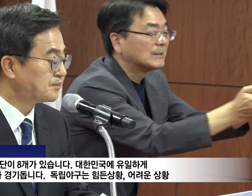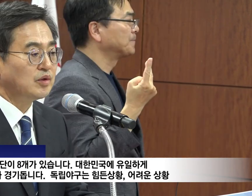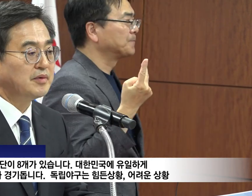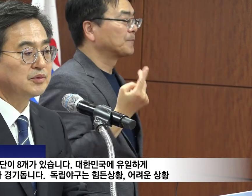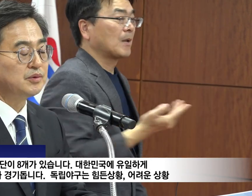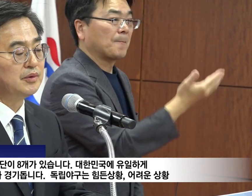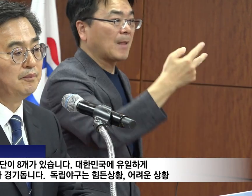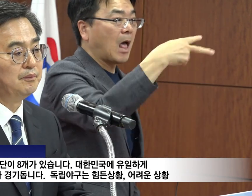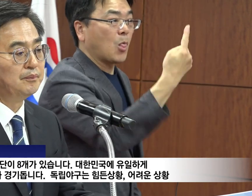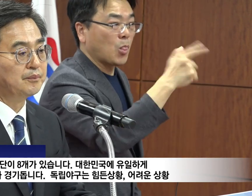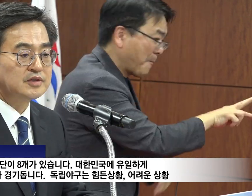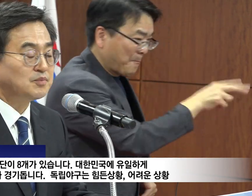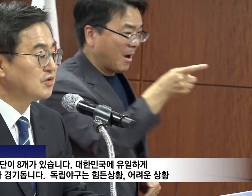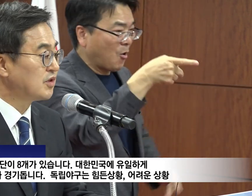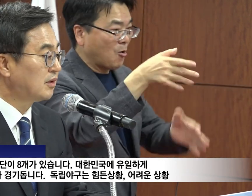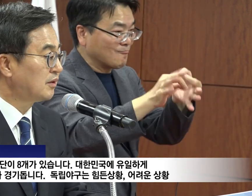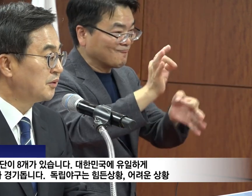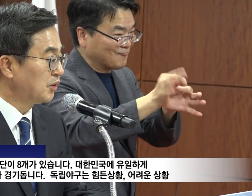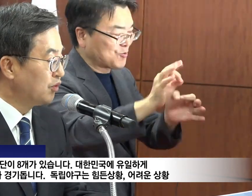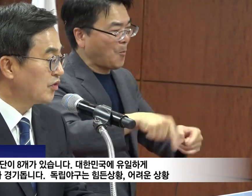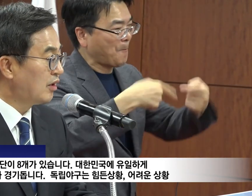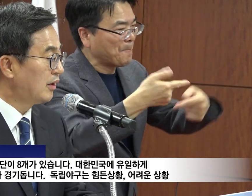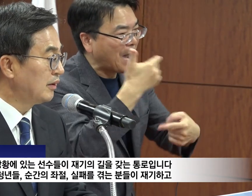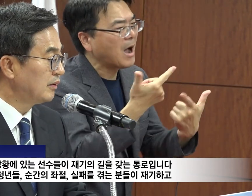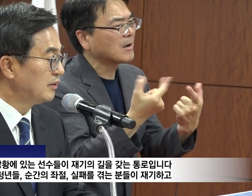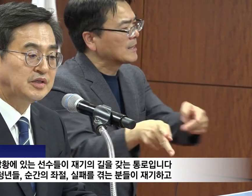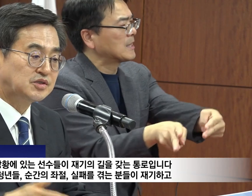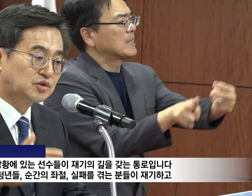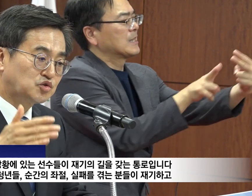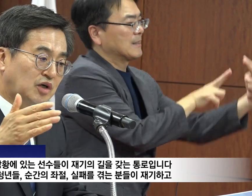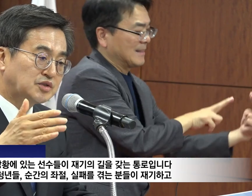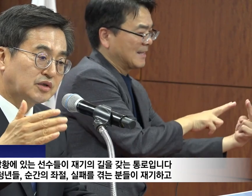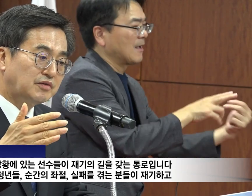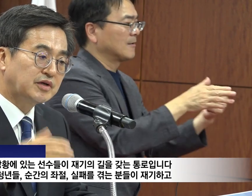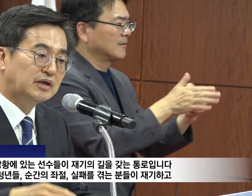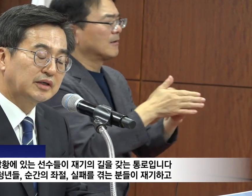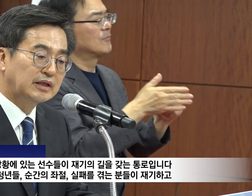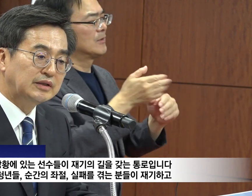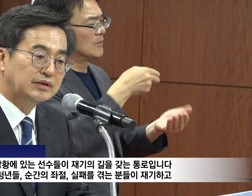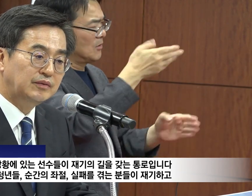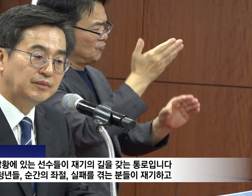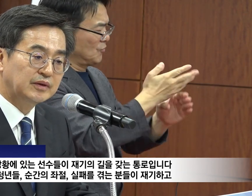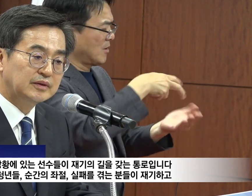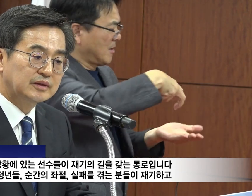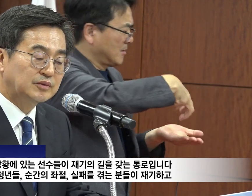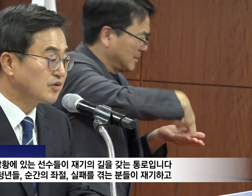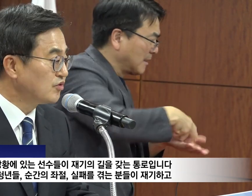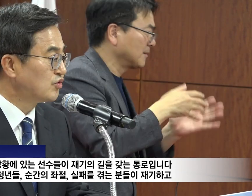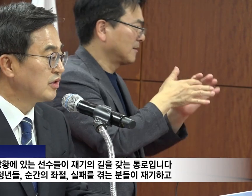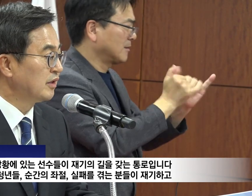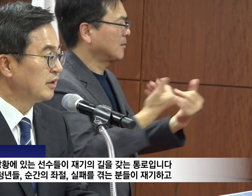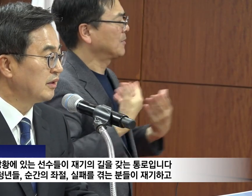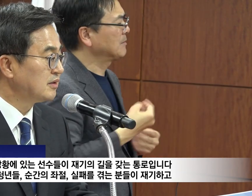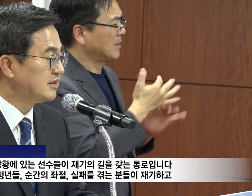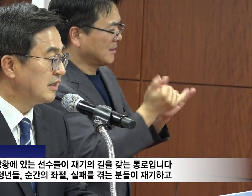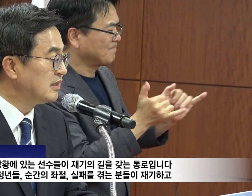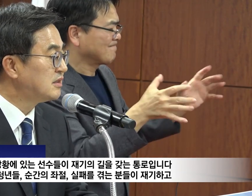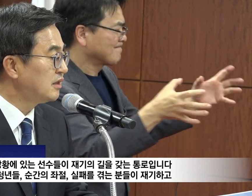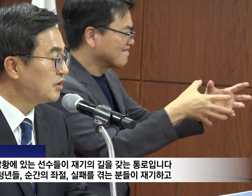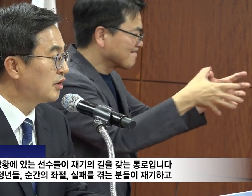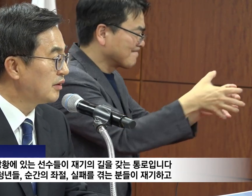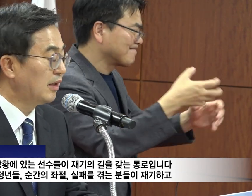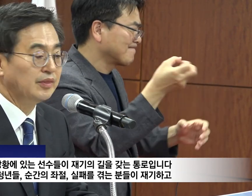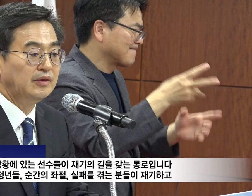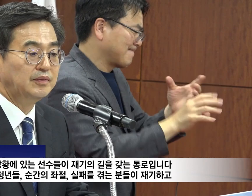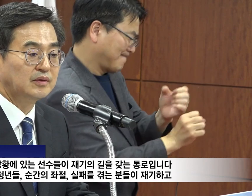경기도입니다. 독립야구는 힘든 상황, 어려운 상황, 일시적으로 좌절한 상황에 있는 우리 선수들이